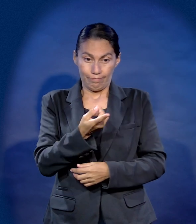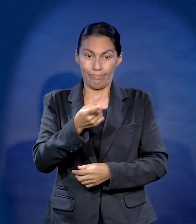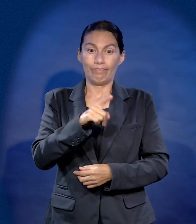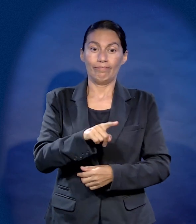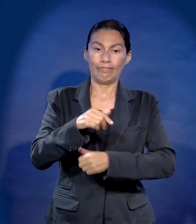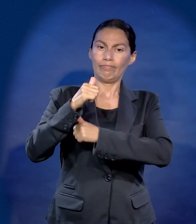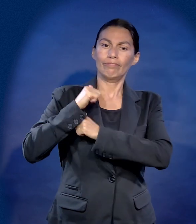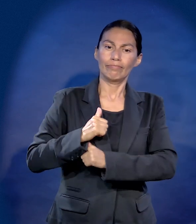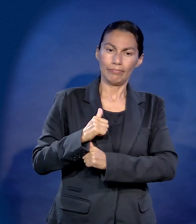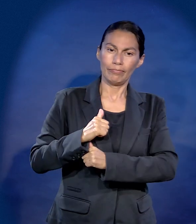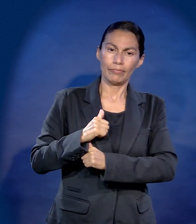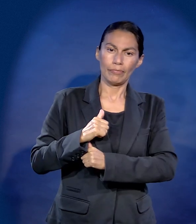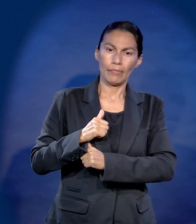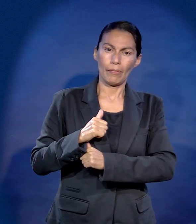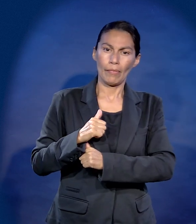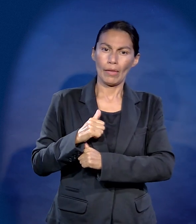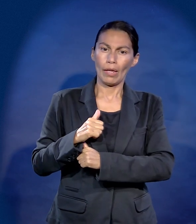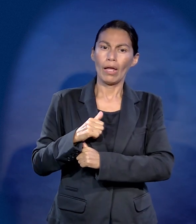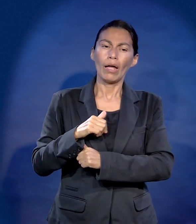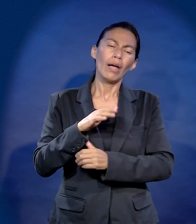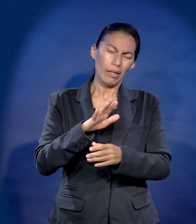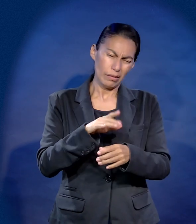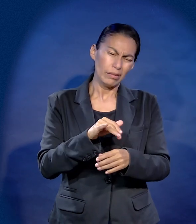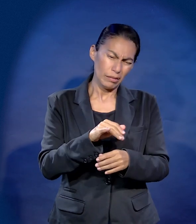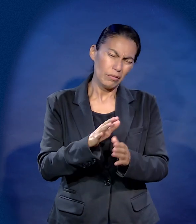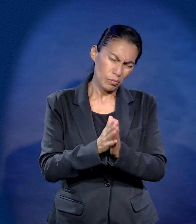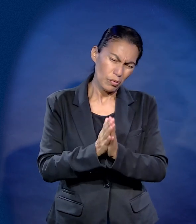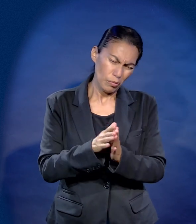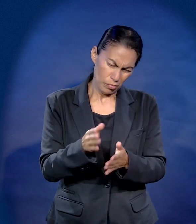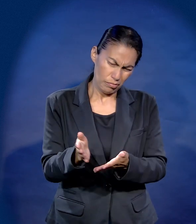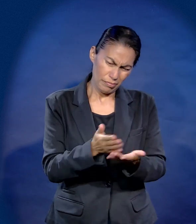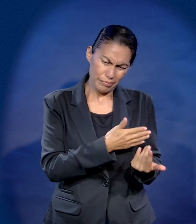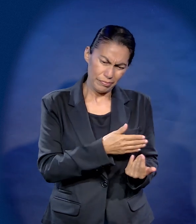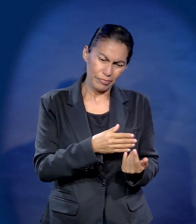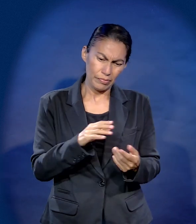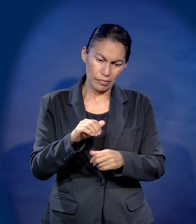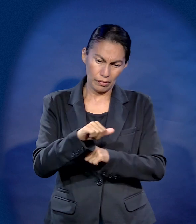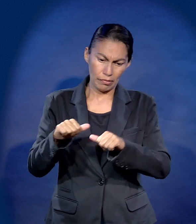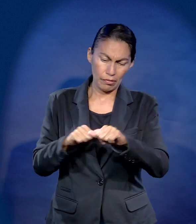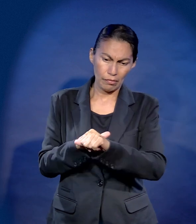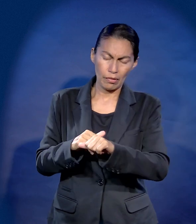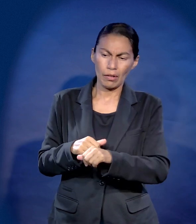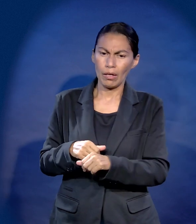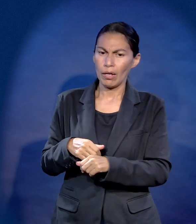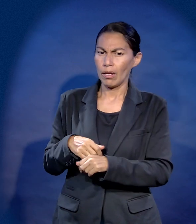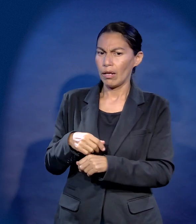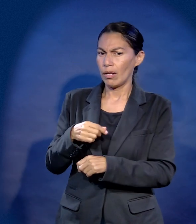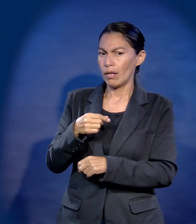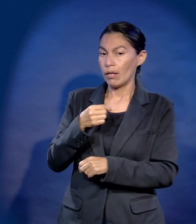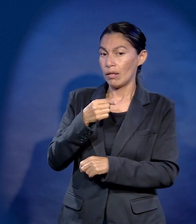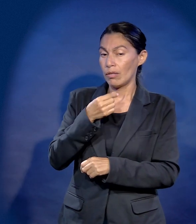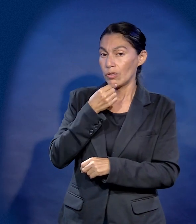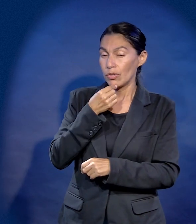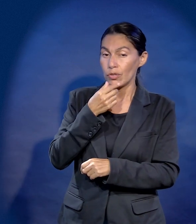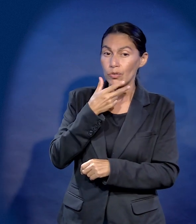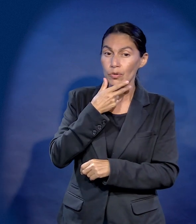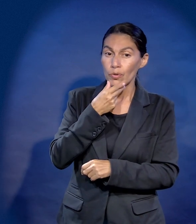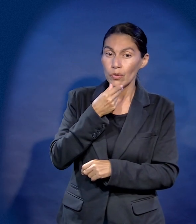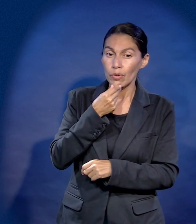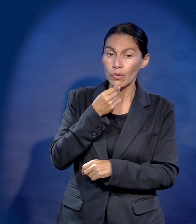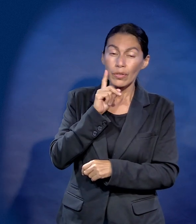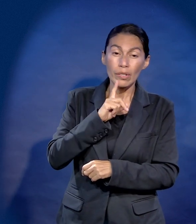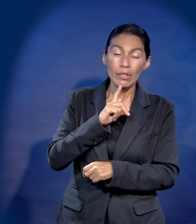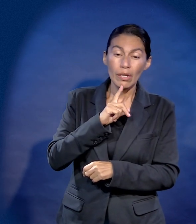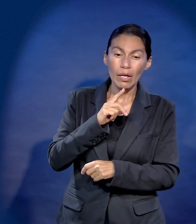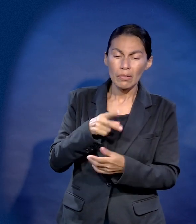manda capitán, no gobierna copiloto. Así que la niña dice, sí, cierto, hija, dale oportunidad a tu hermano. Yana se